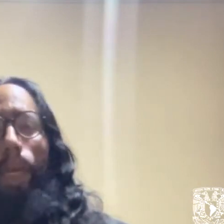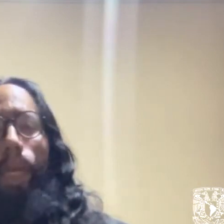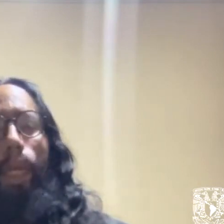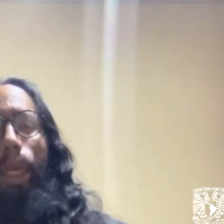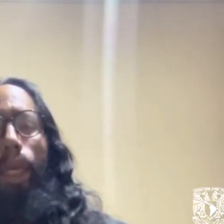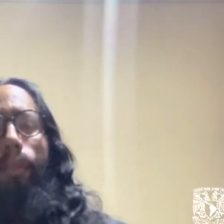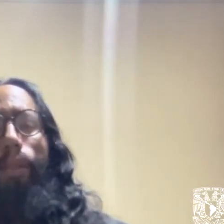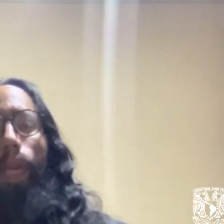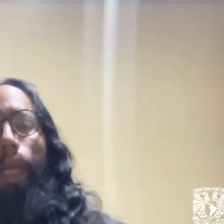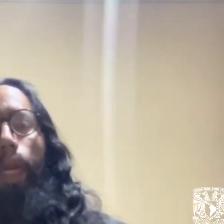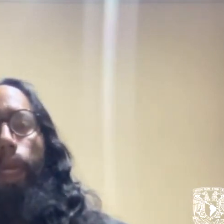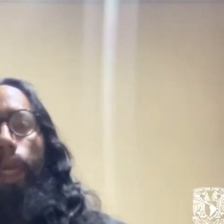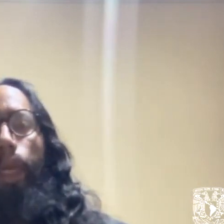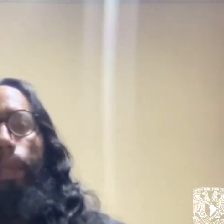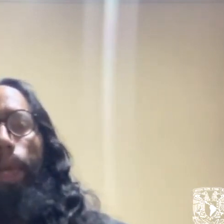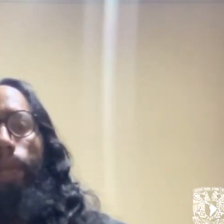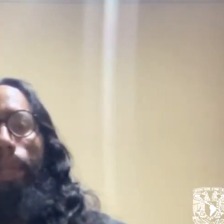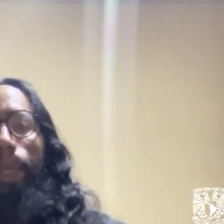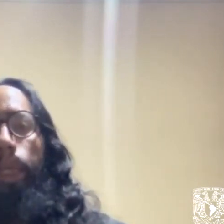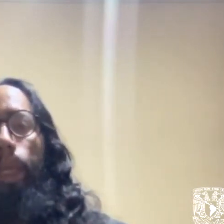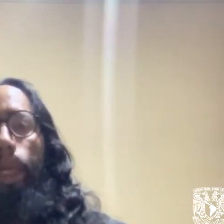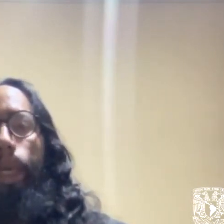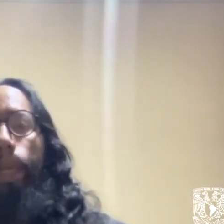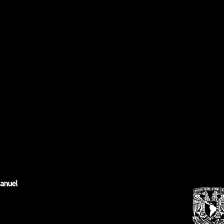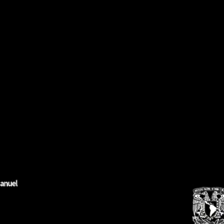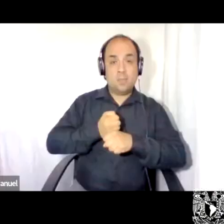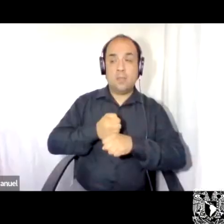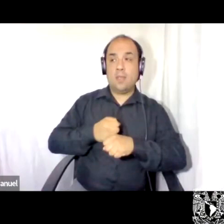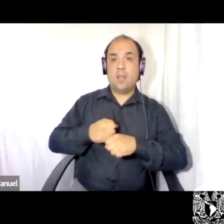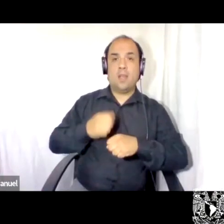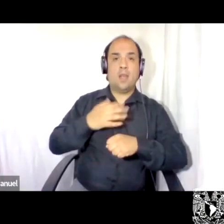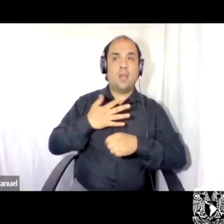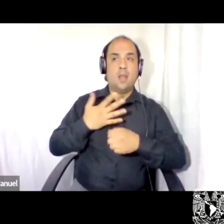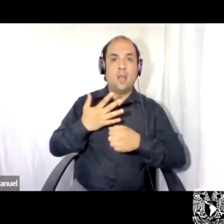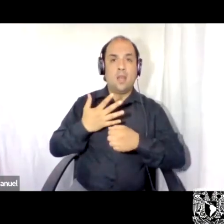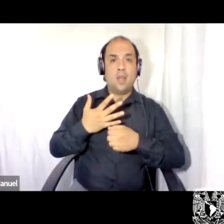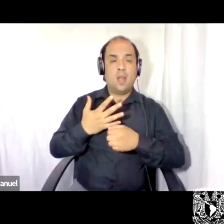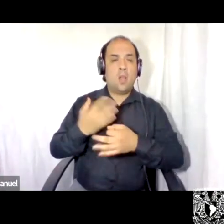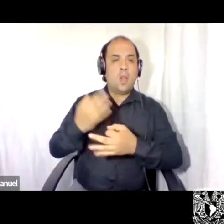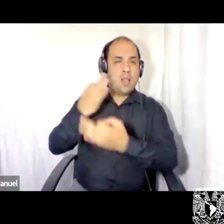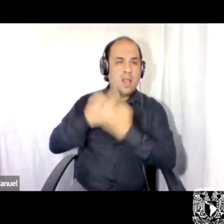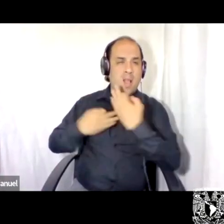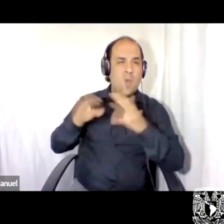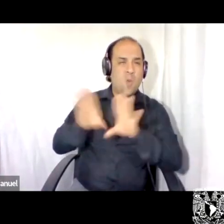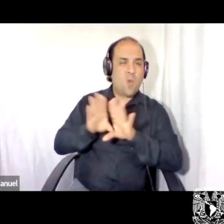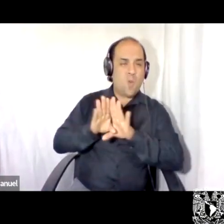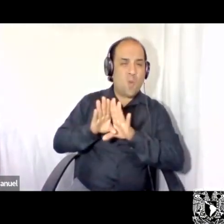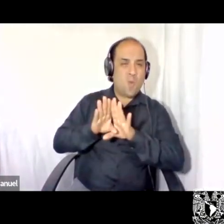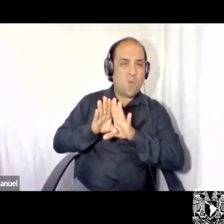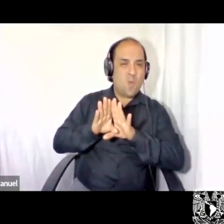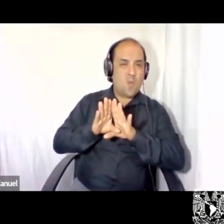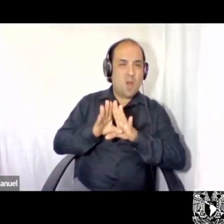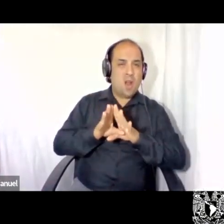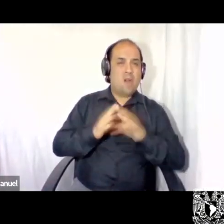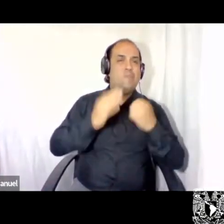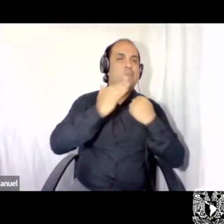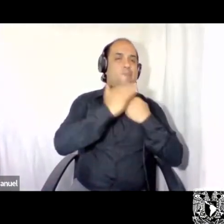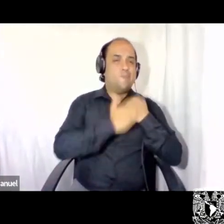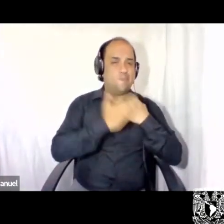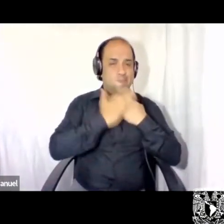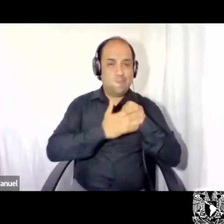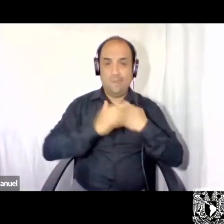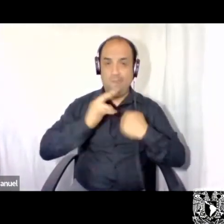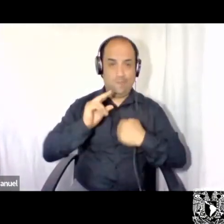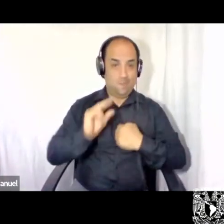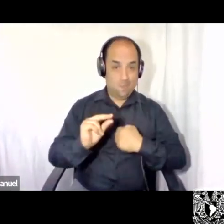de experiencias y de prácticas en las cuales pues se nos trataba de manera paternalista, ¿no? Y creo que ahorita el hecho de conocer